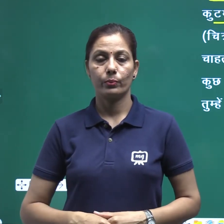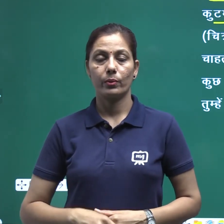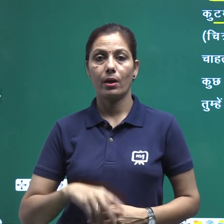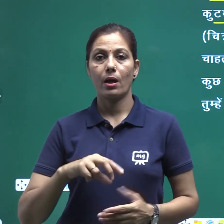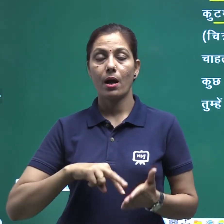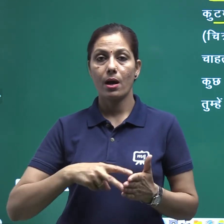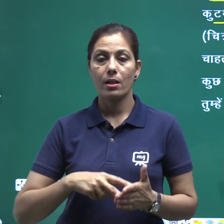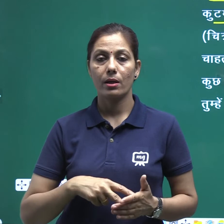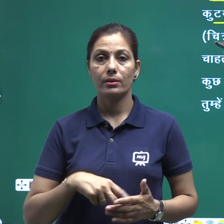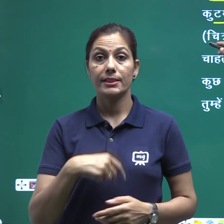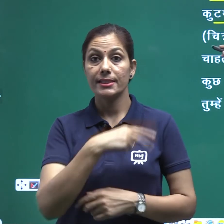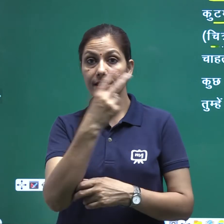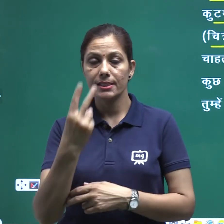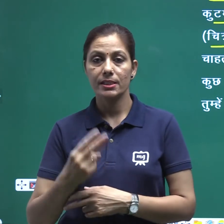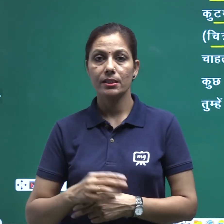अर्थात चित्रकारों से